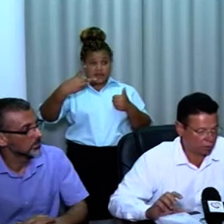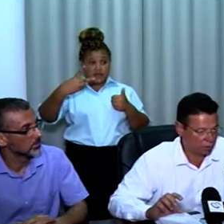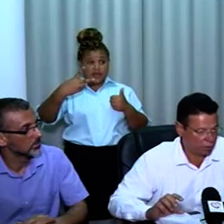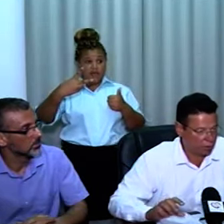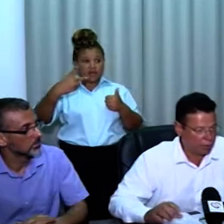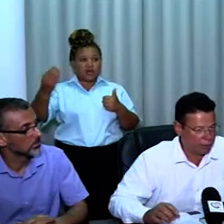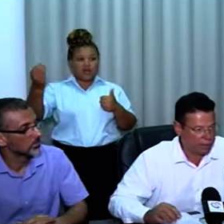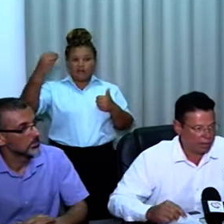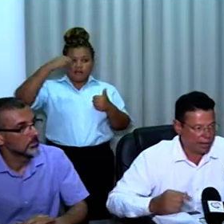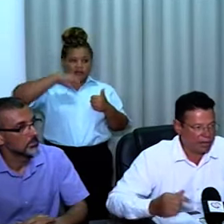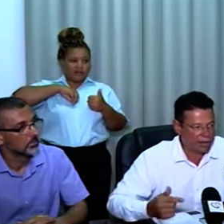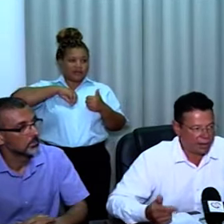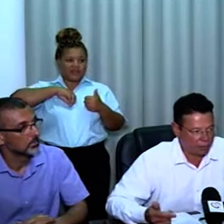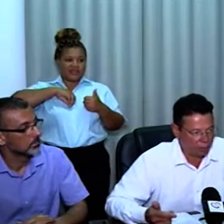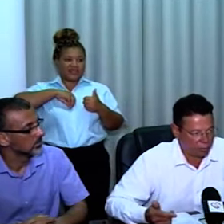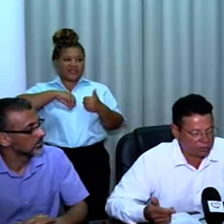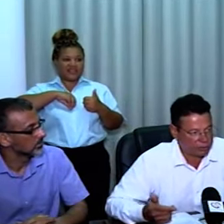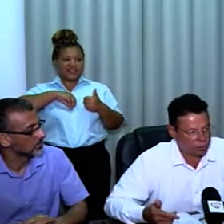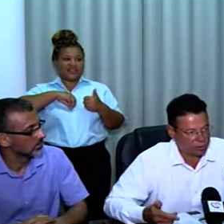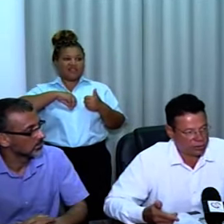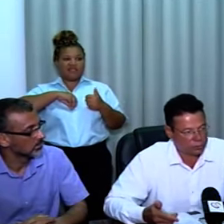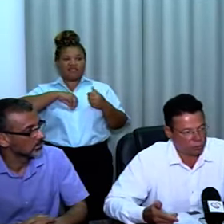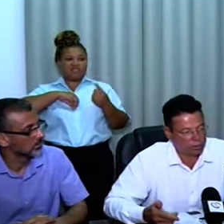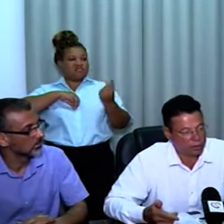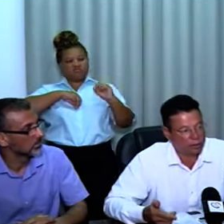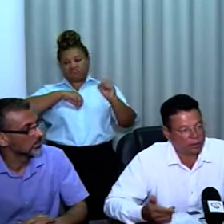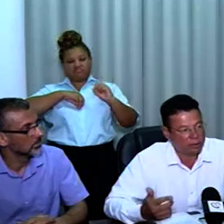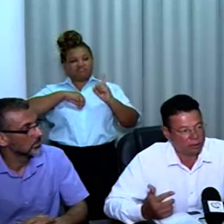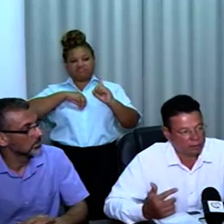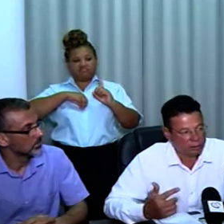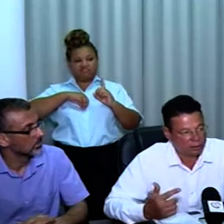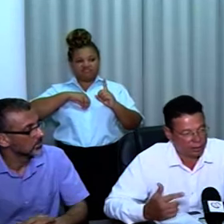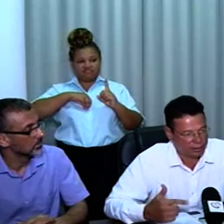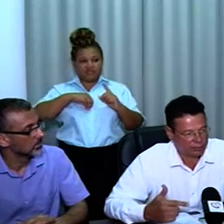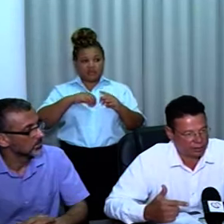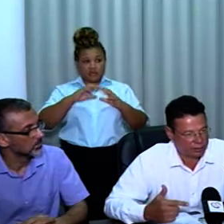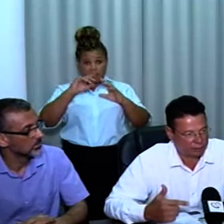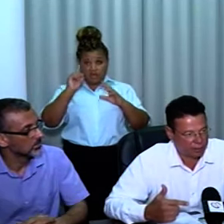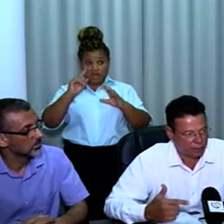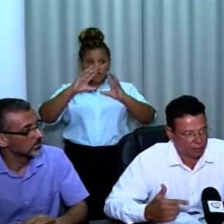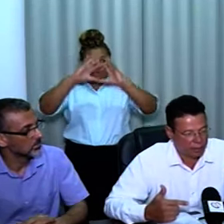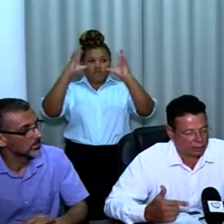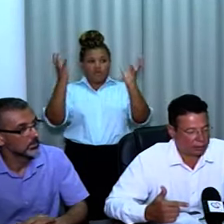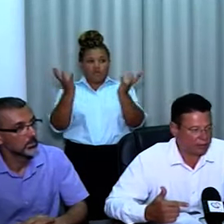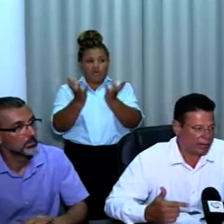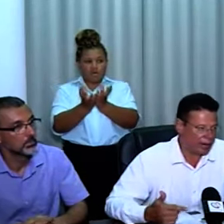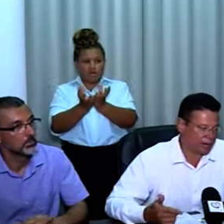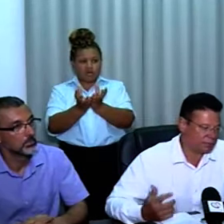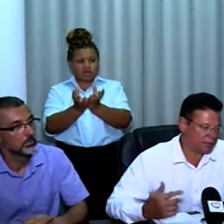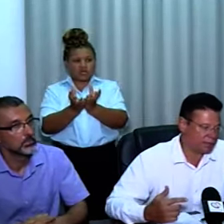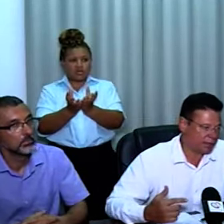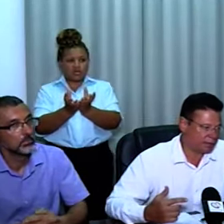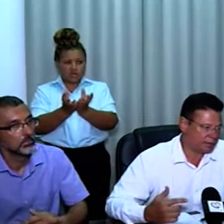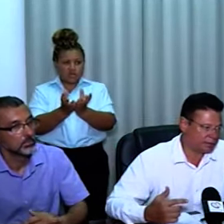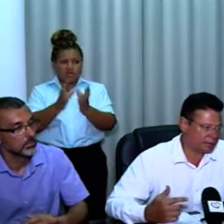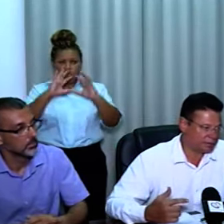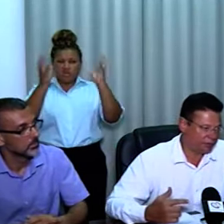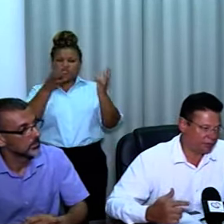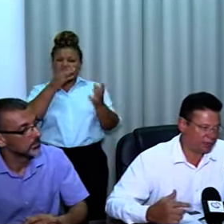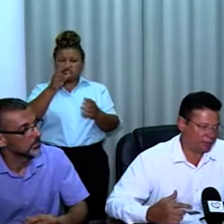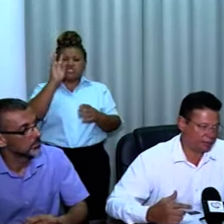le corps. Mais il y a un des rapports du monde qui dit qu'il y a une regagne infectée. L'étant, on a analysé un